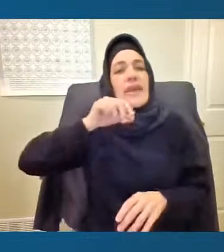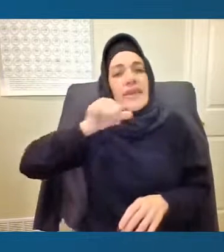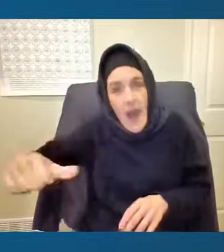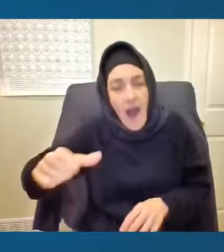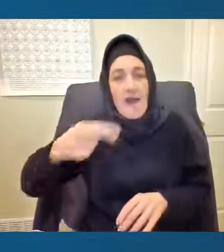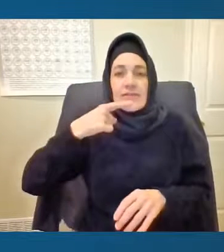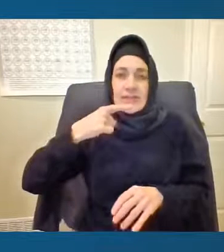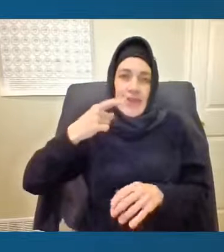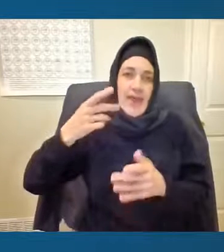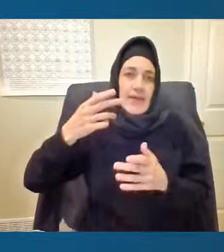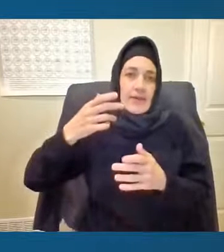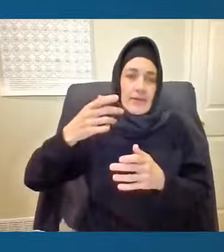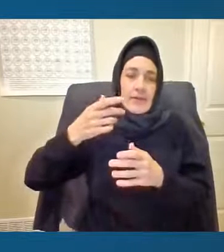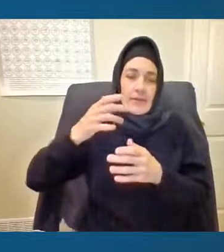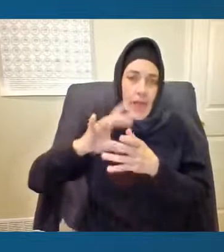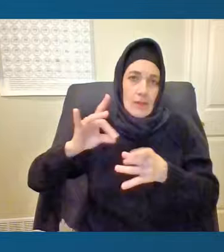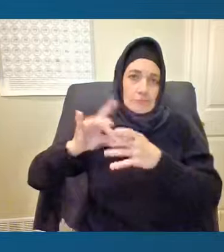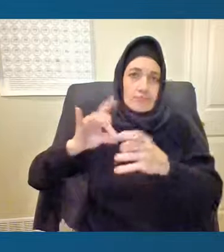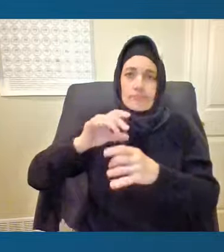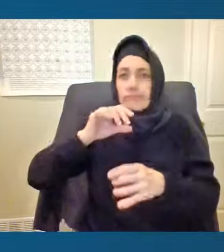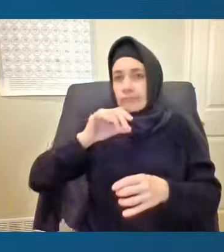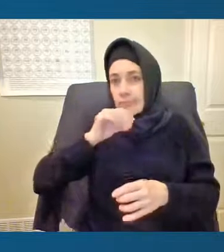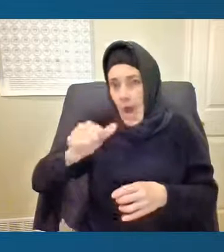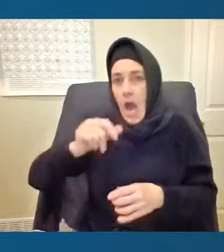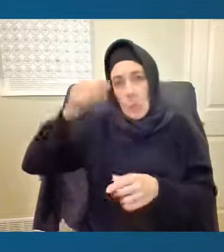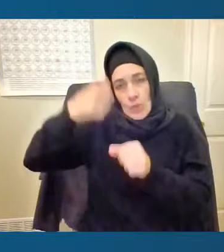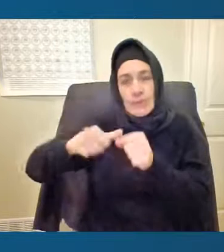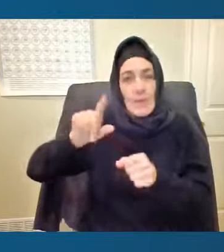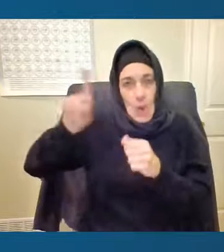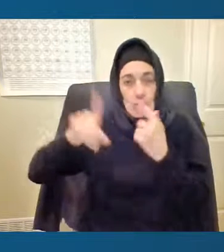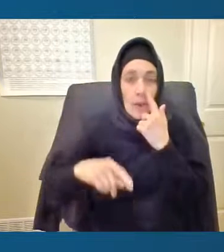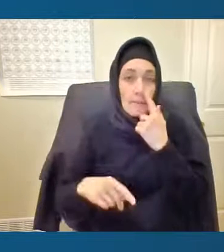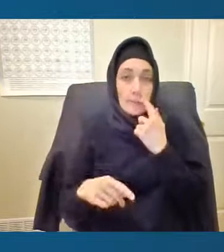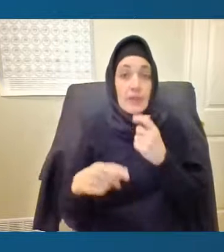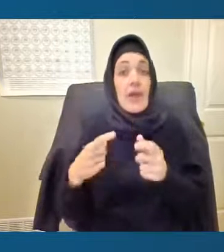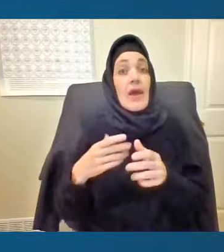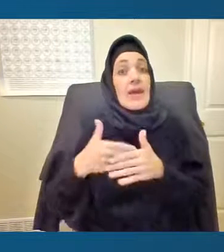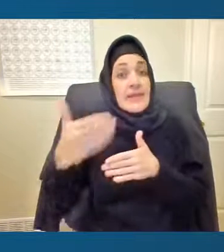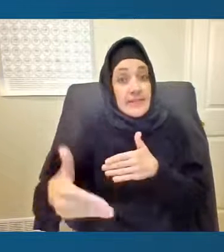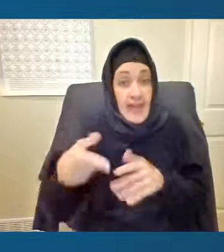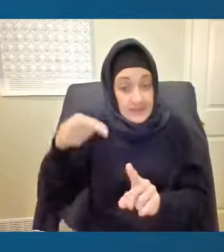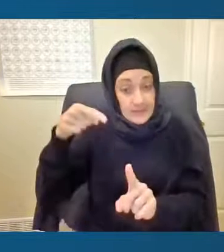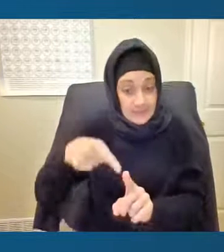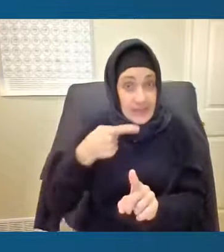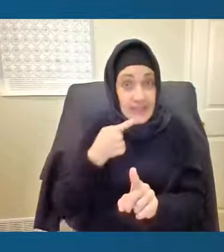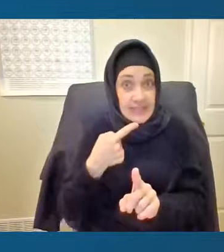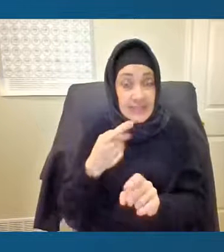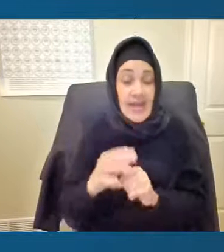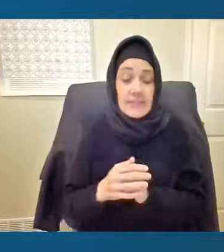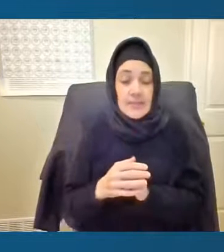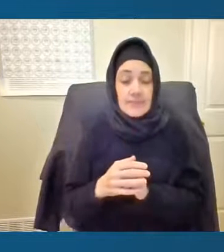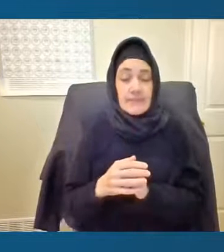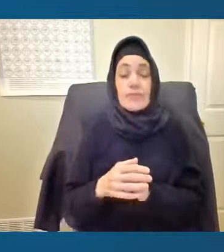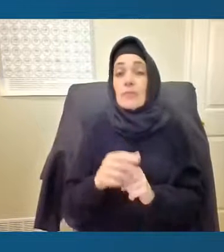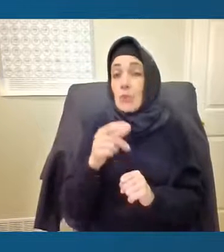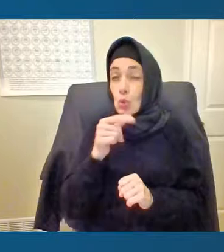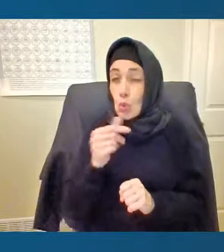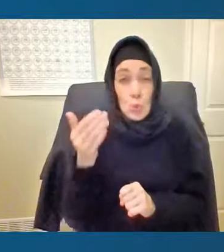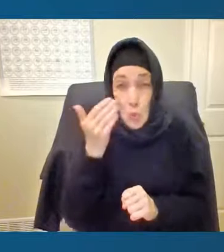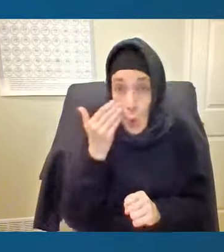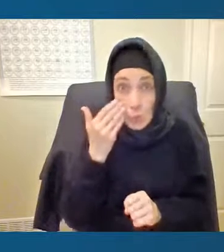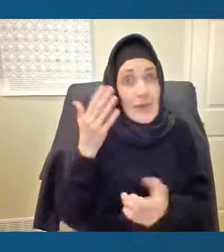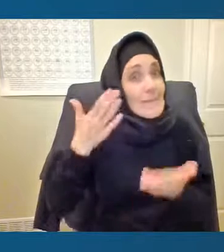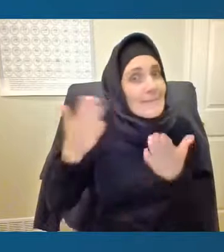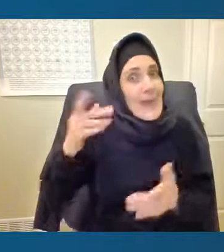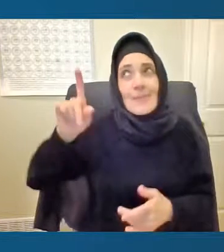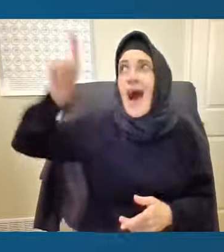man? He says, فَعَسَىٰ أَنْ يَرْفَعُكَ. He's like, who knows? Maybe Allah will lift you up.